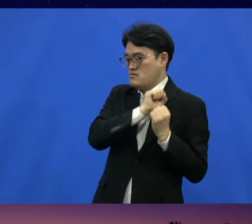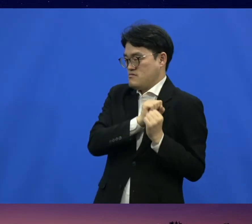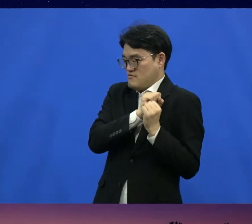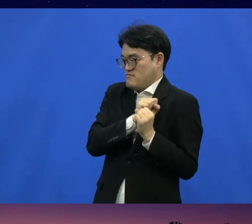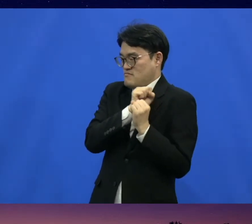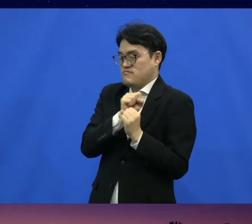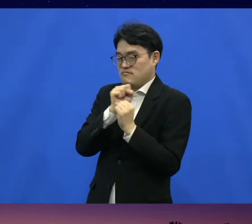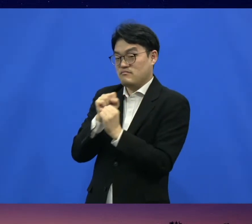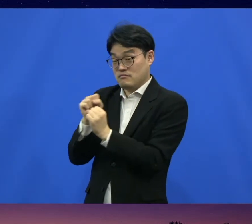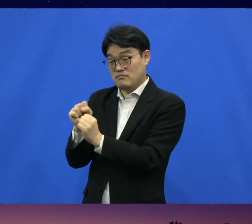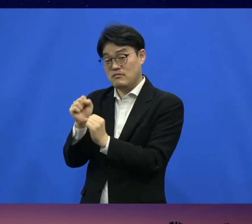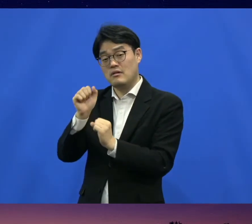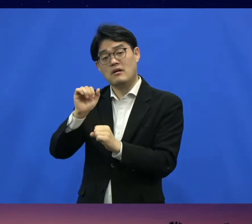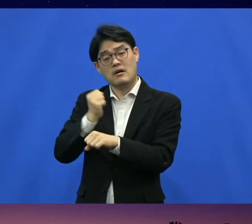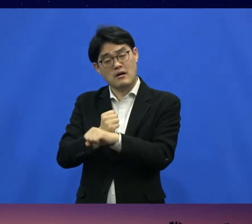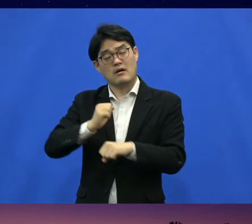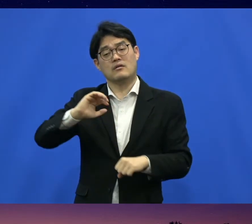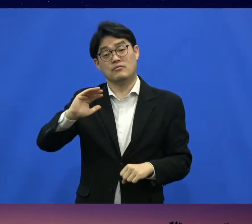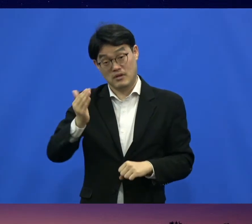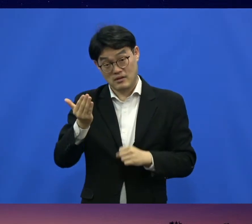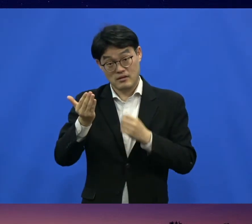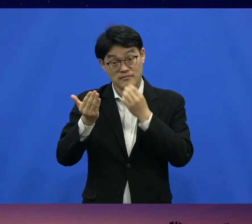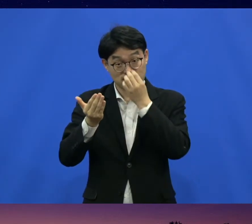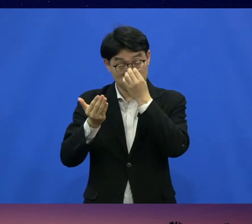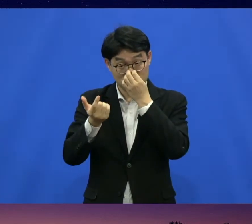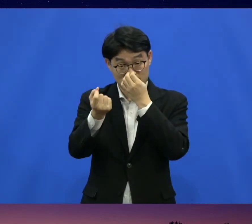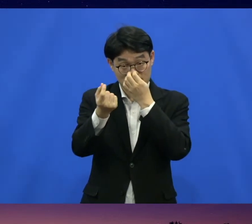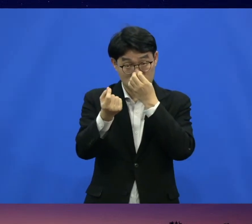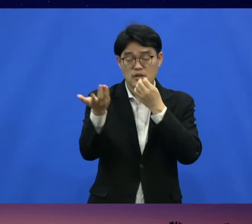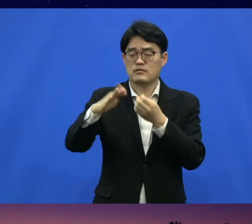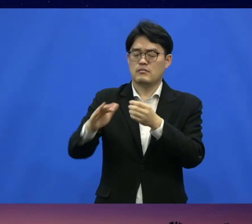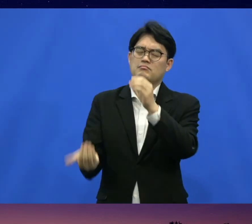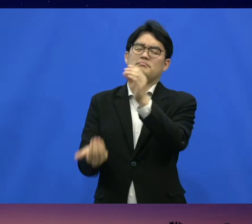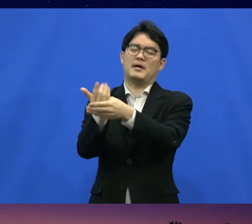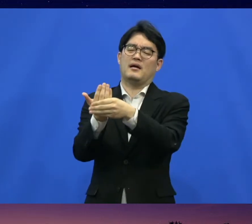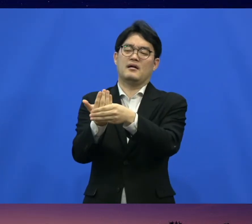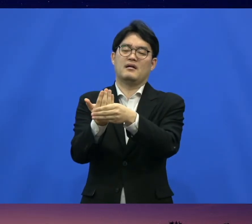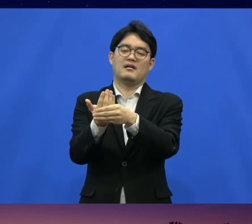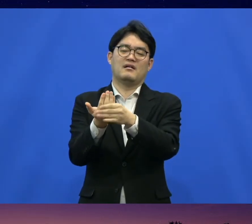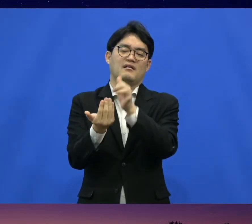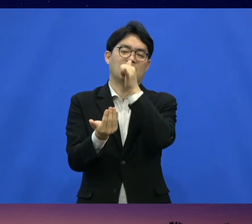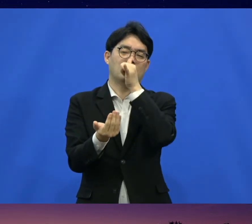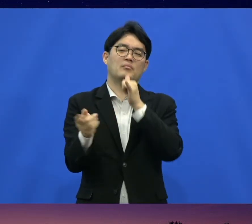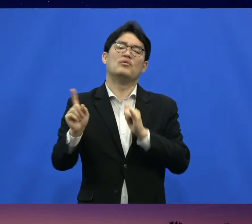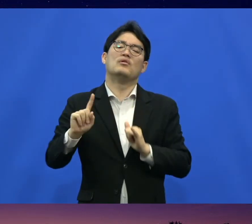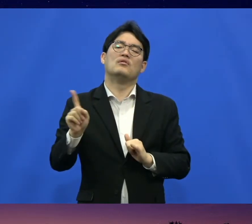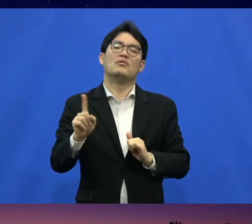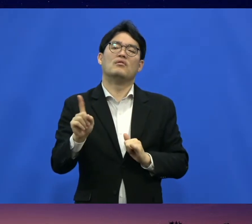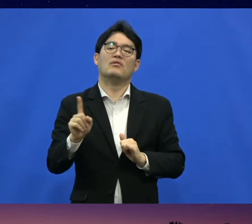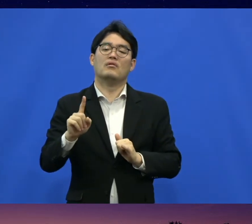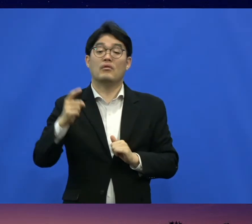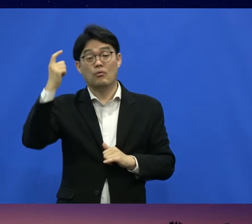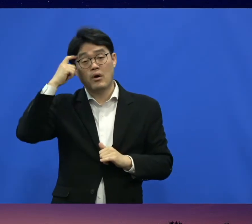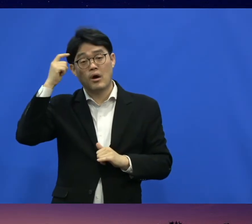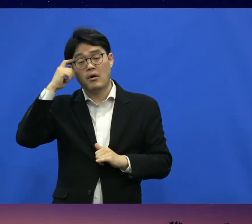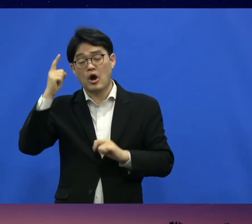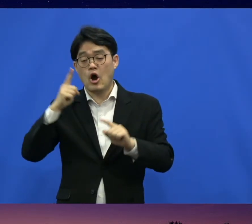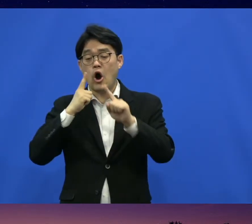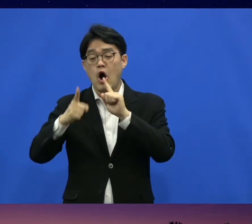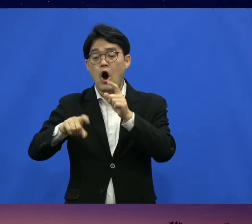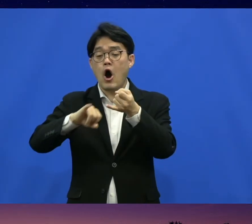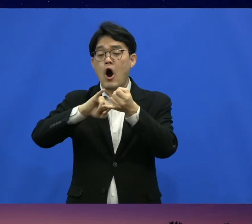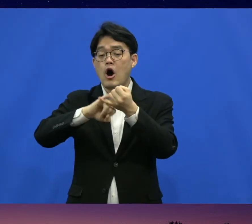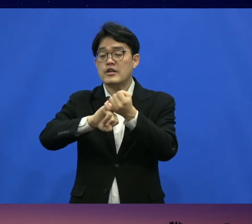이 법궤를 옮겨오고 있는 거예요. 그런데 사고가 났어요. 그게 뭐예요? 법궤를 수레로 끌던